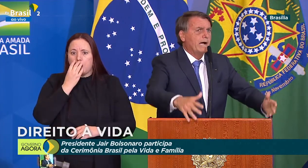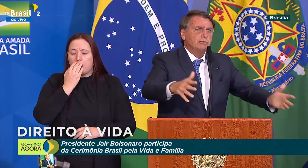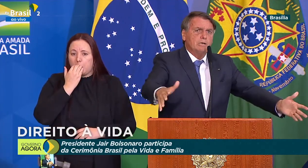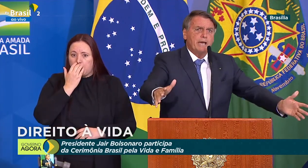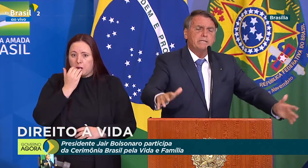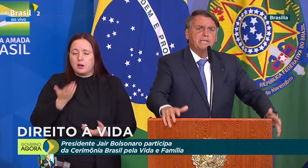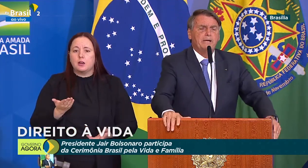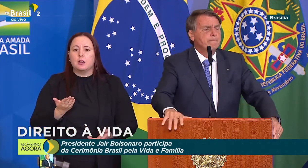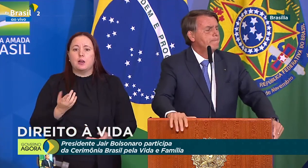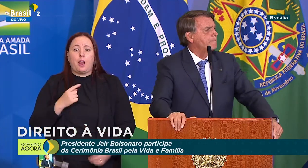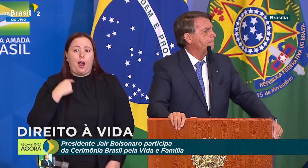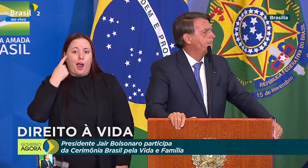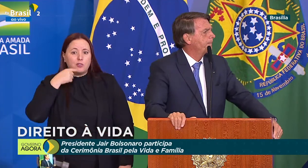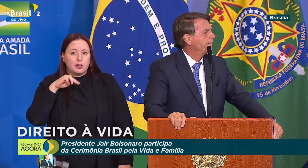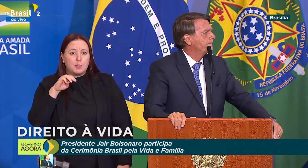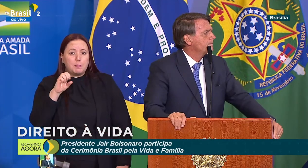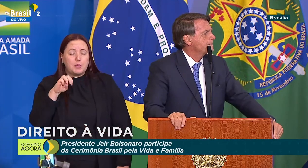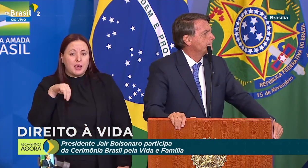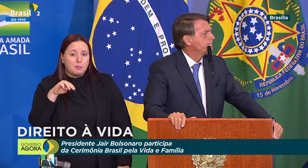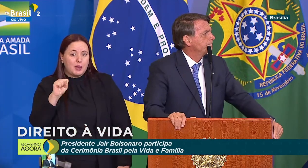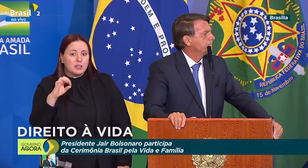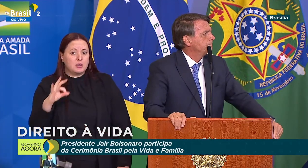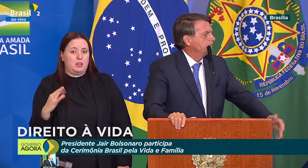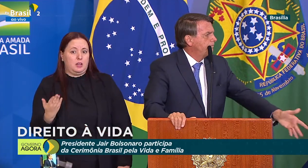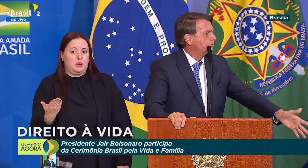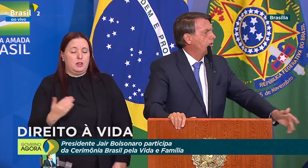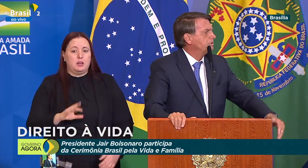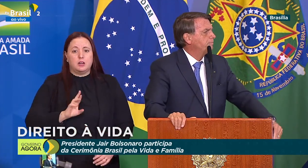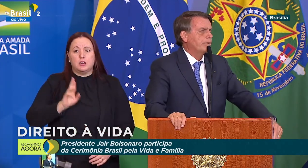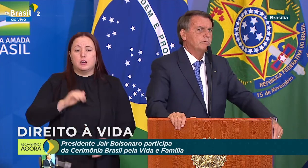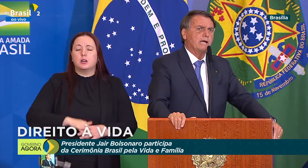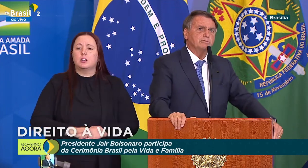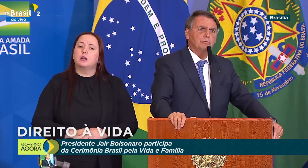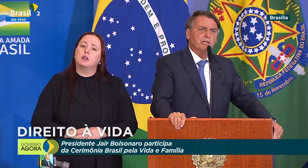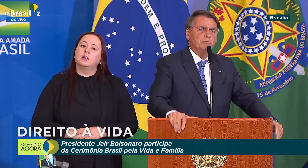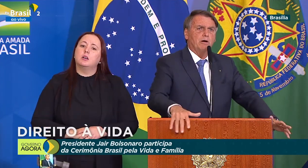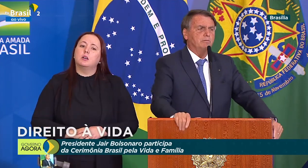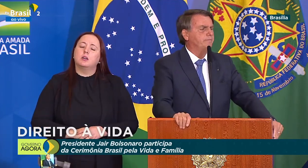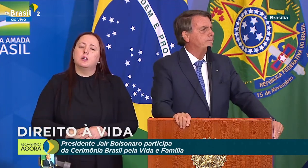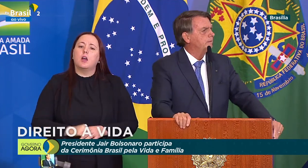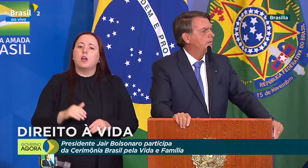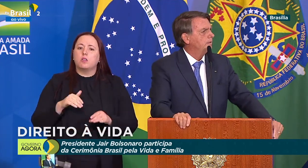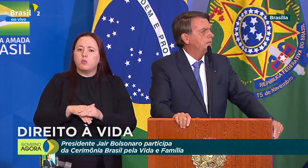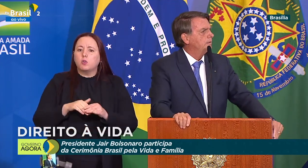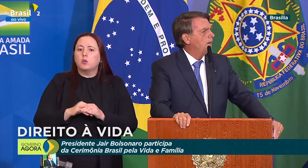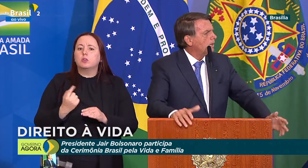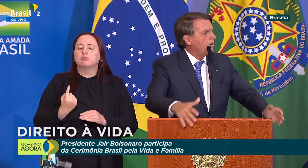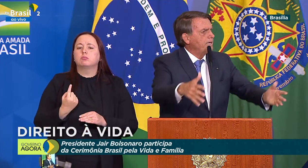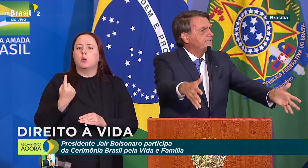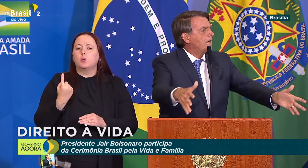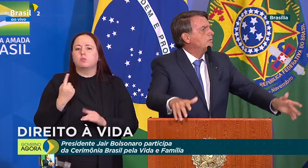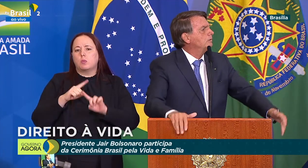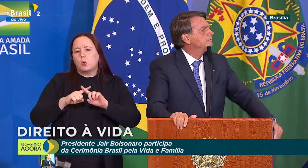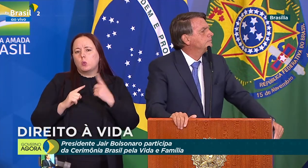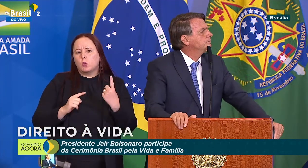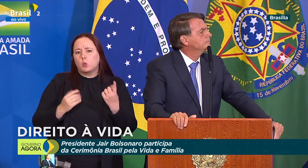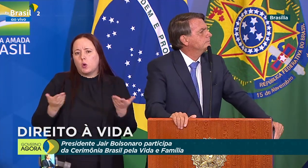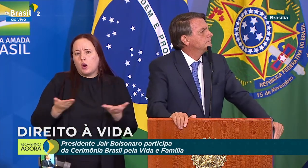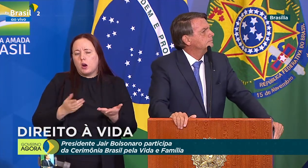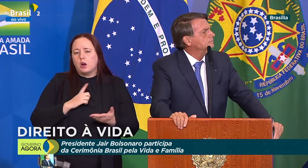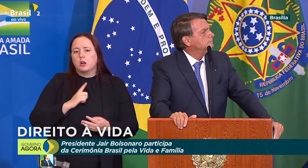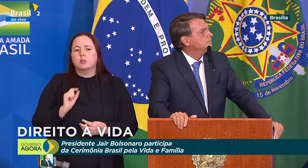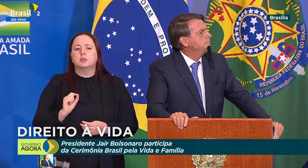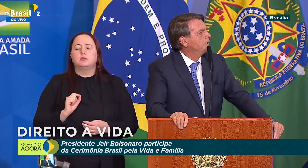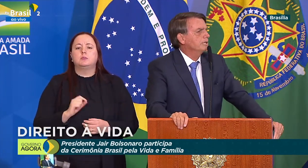o advogado no MS de c quem votou depois o Cássio Nunes um agora está